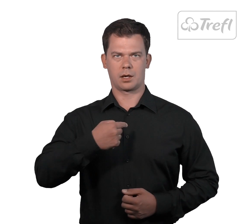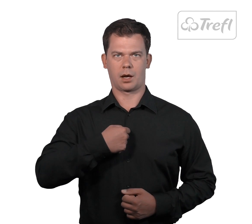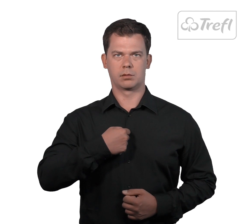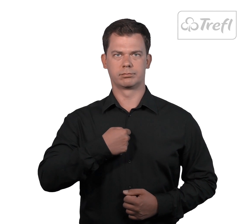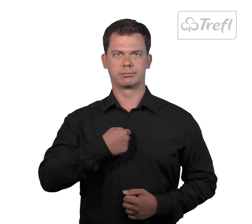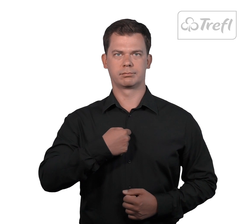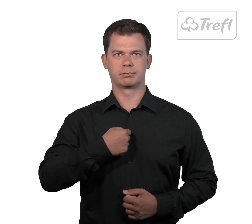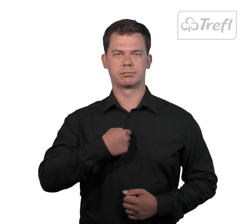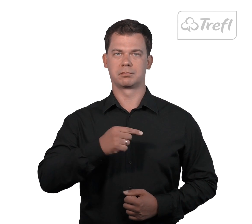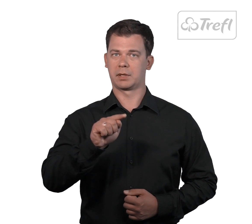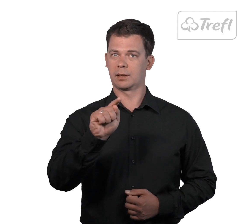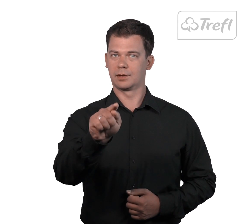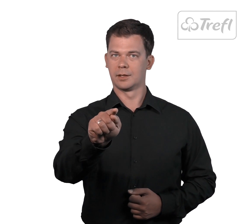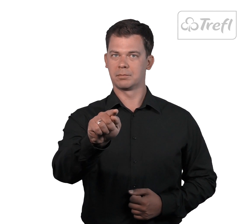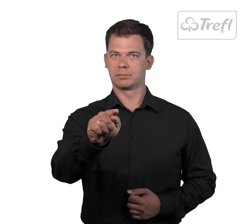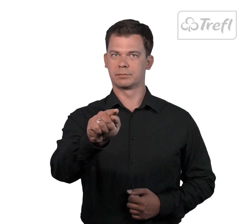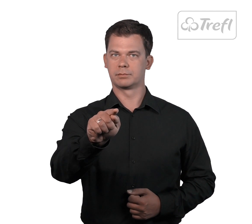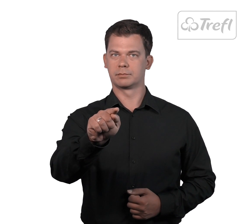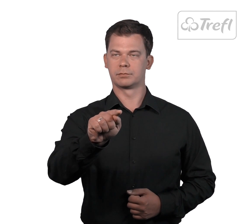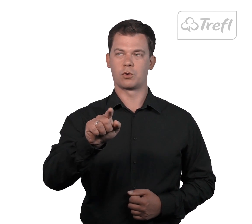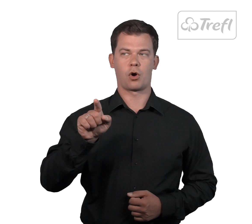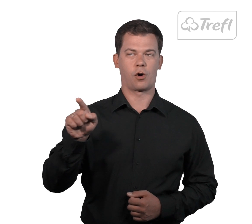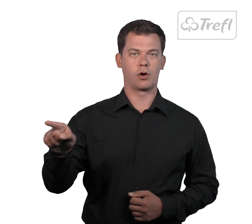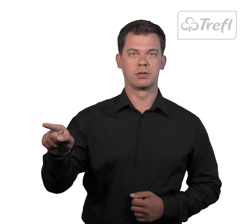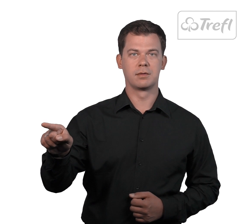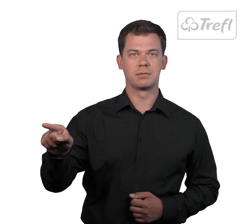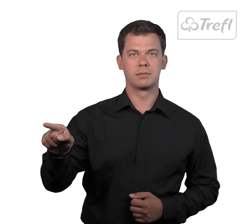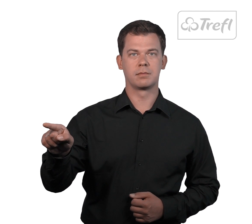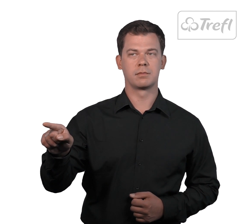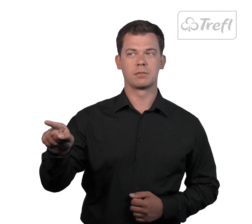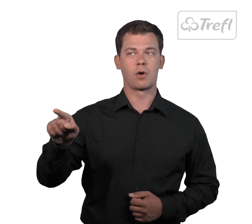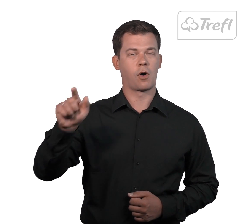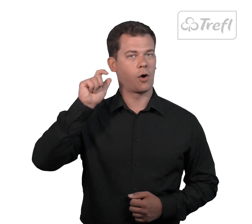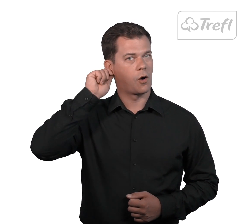Ja, ty, on, ona.